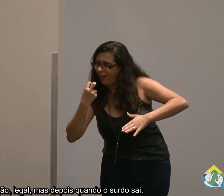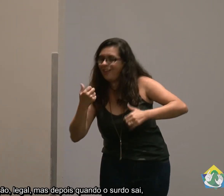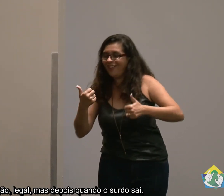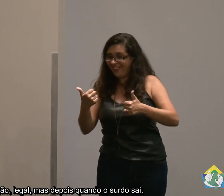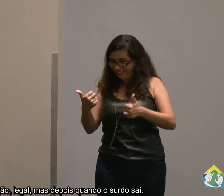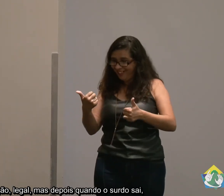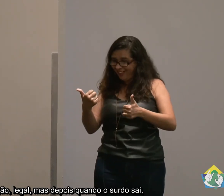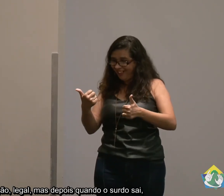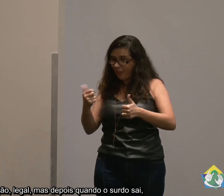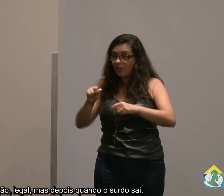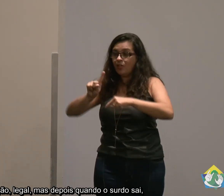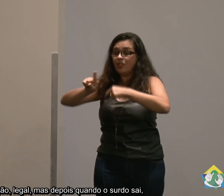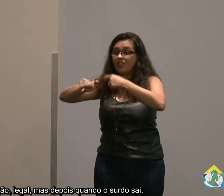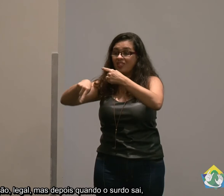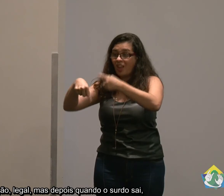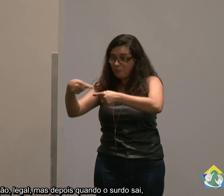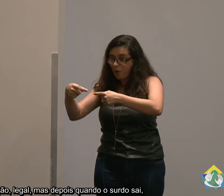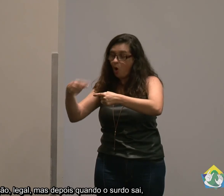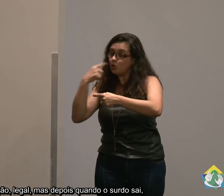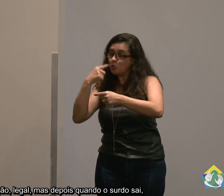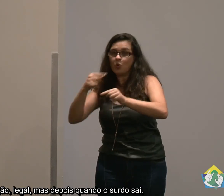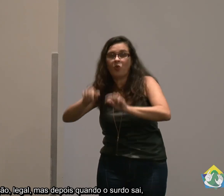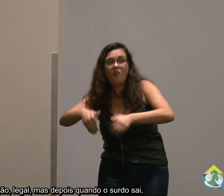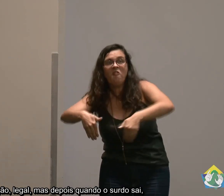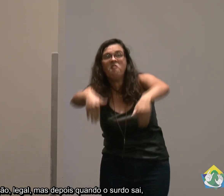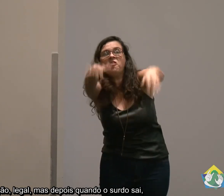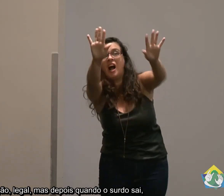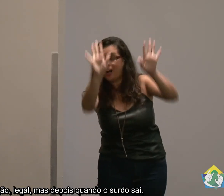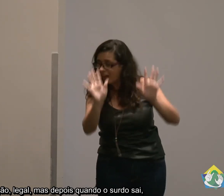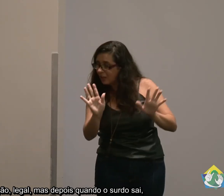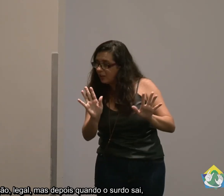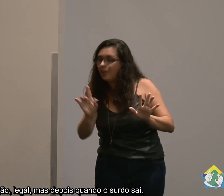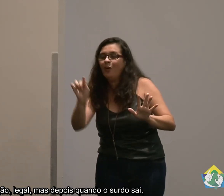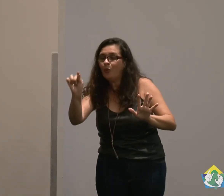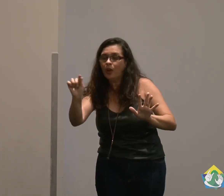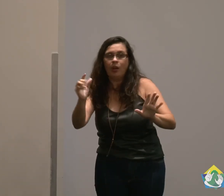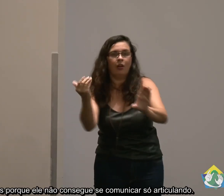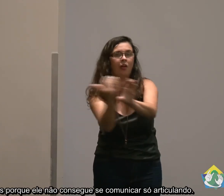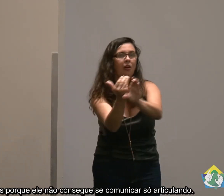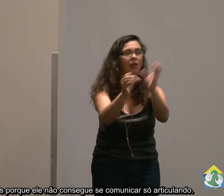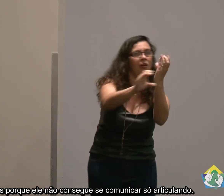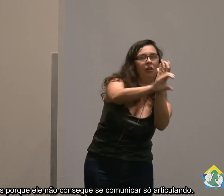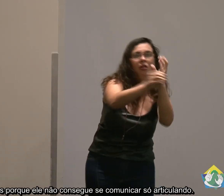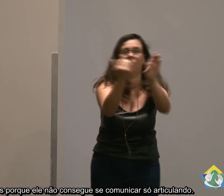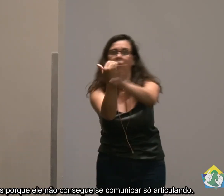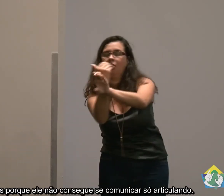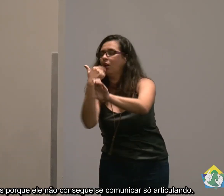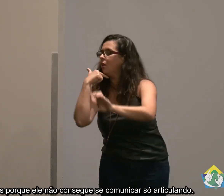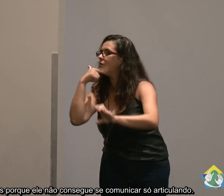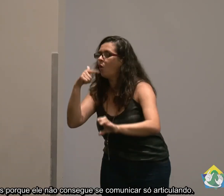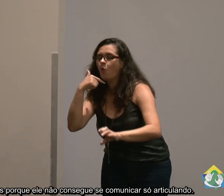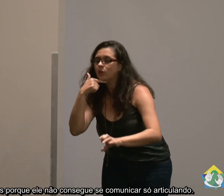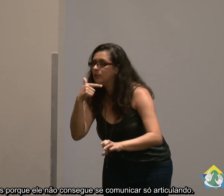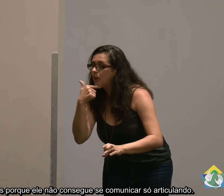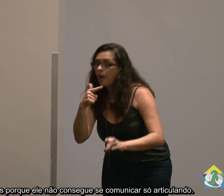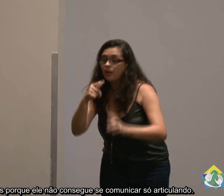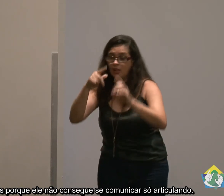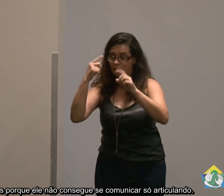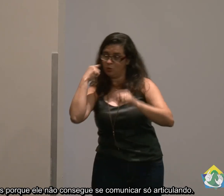articulação legal mas depois o surdo quando sai ele quer saber dos gestos porque ele não consegue se comunicar